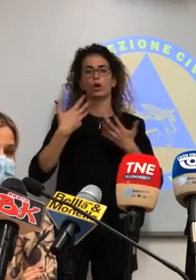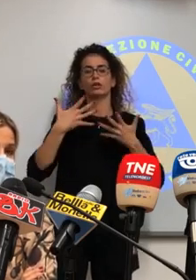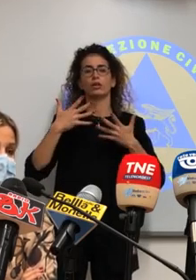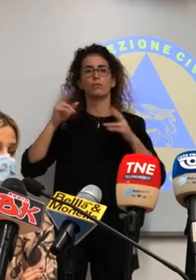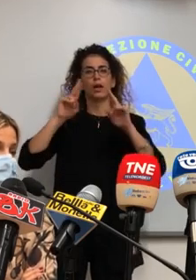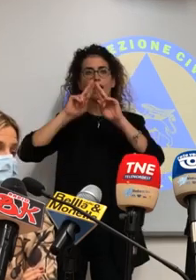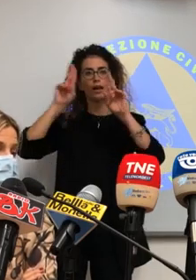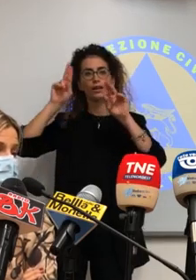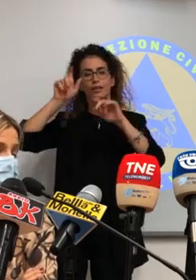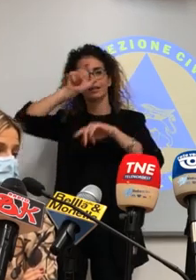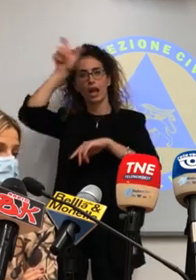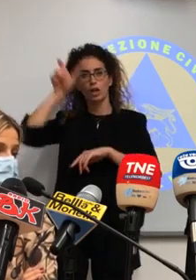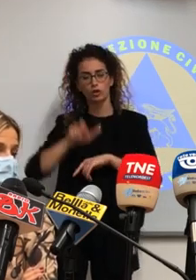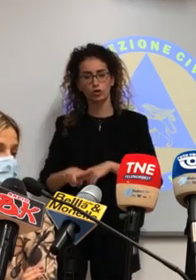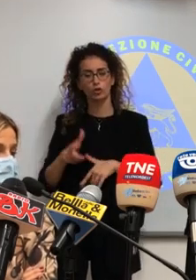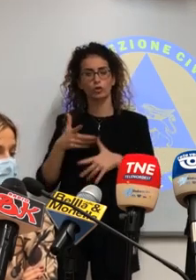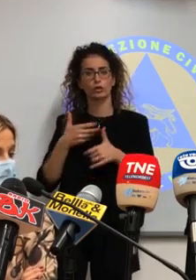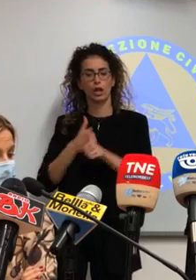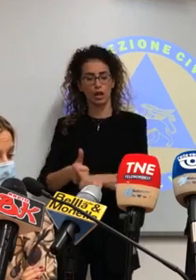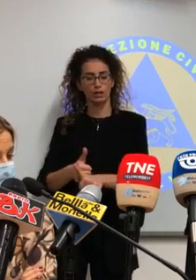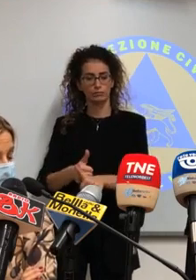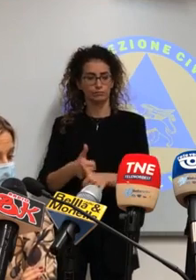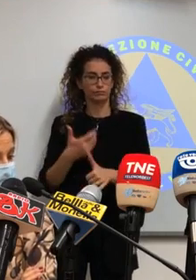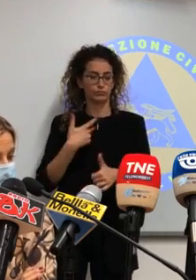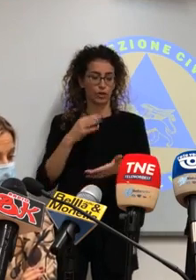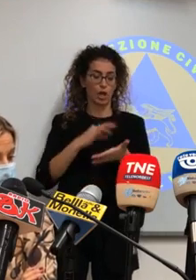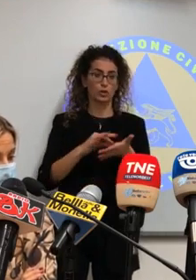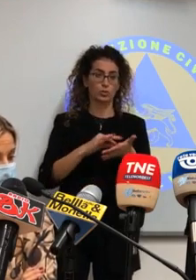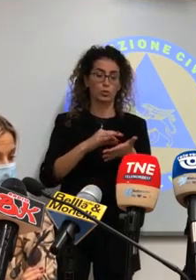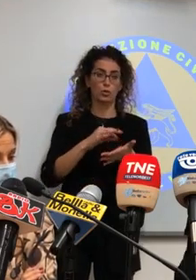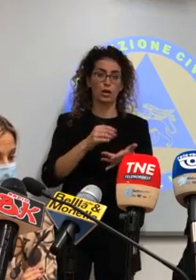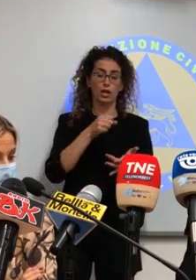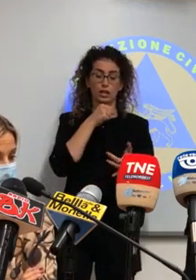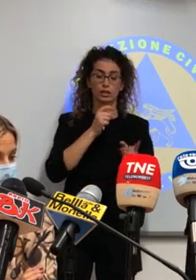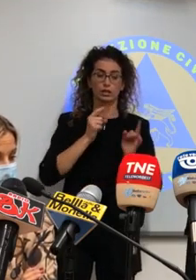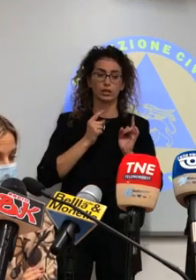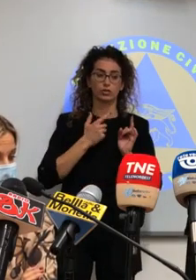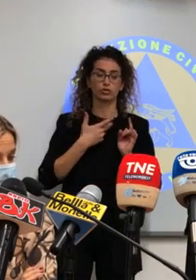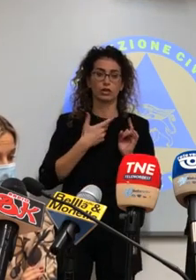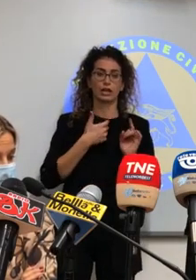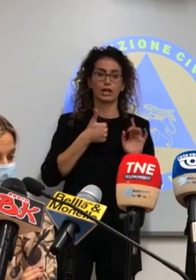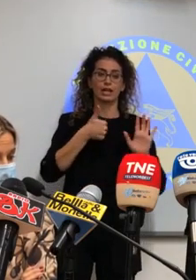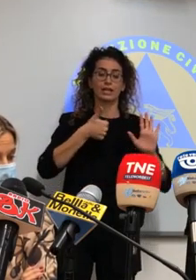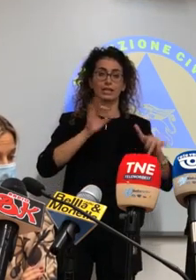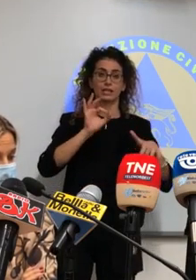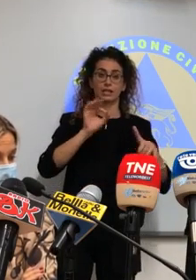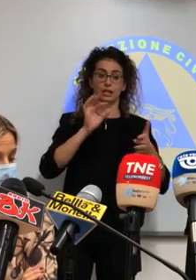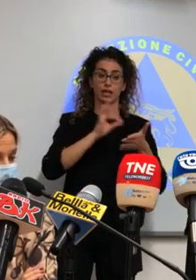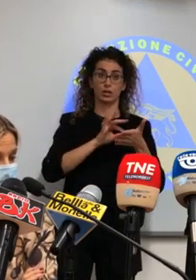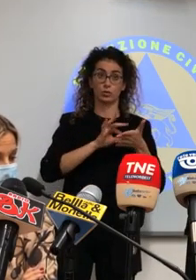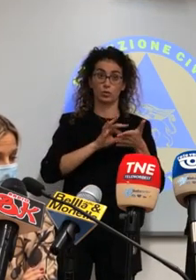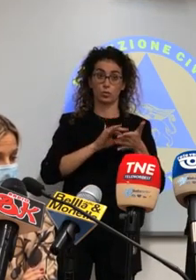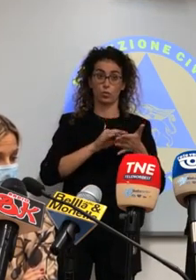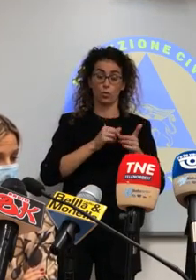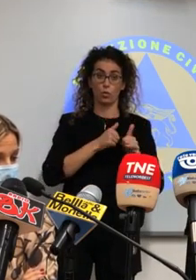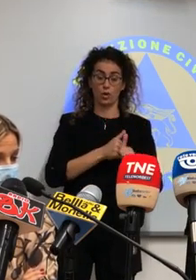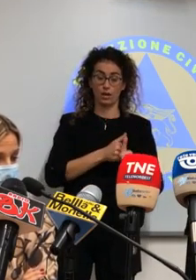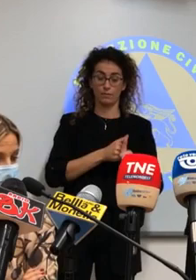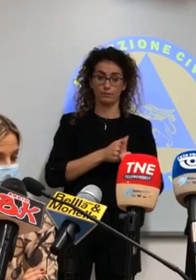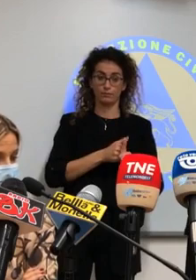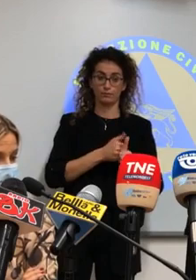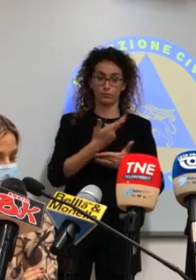nazionale. Abbiamo, vi dico i dati delle scuole sentinella, al momento 60 scuole coinvolte,